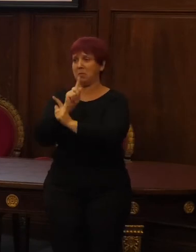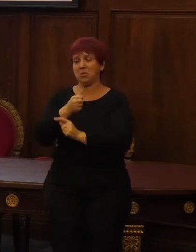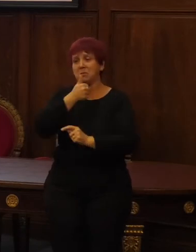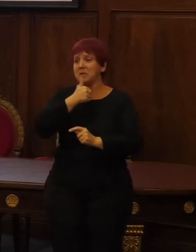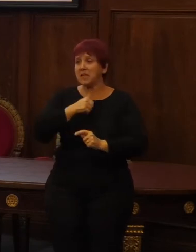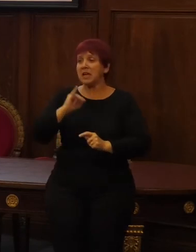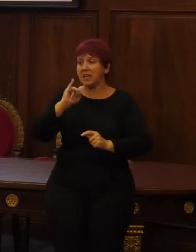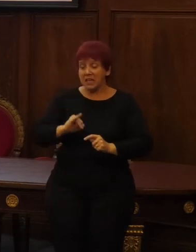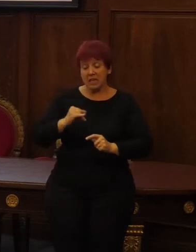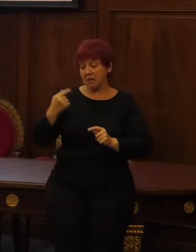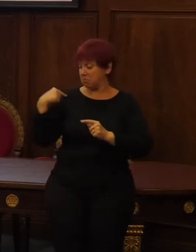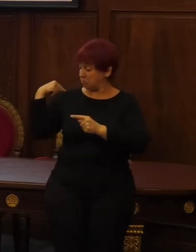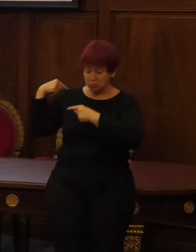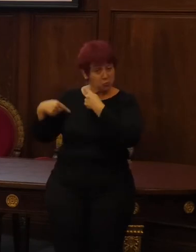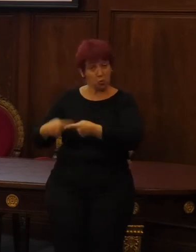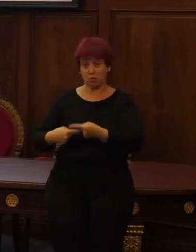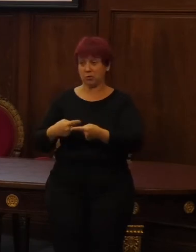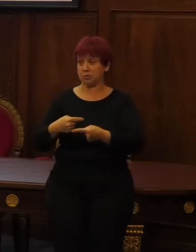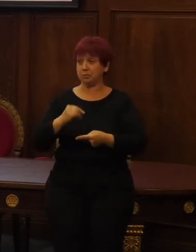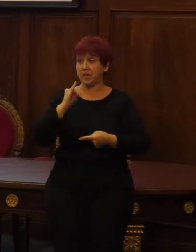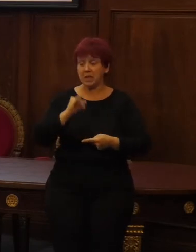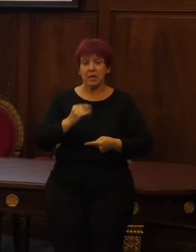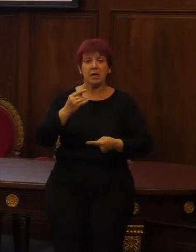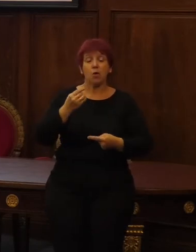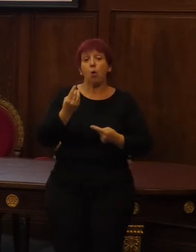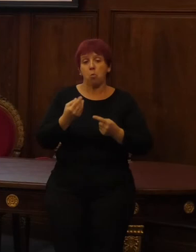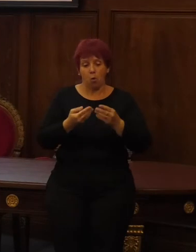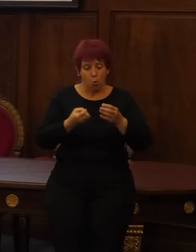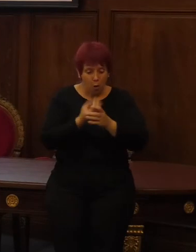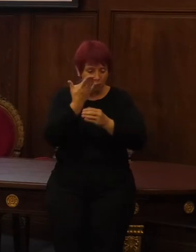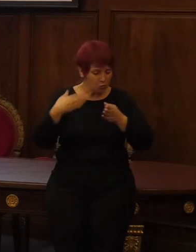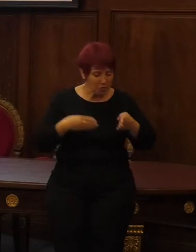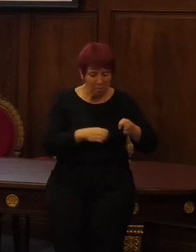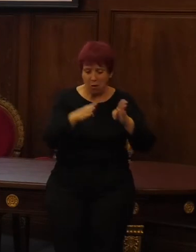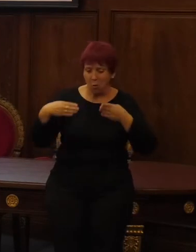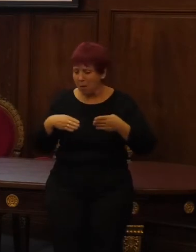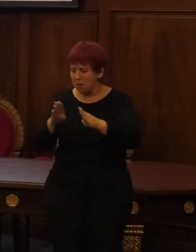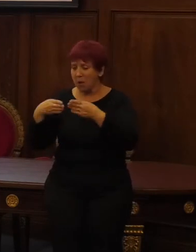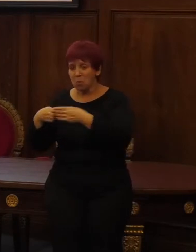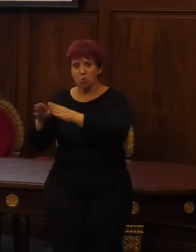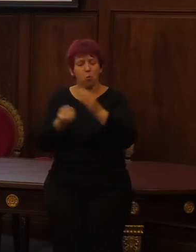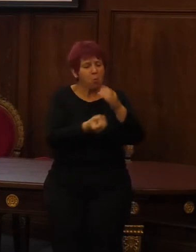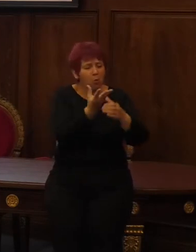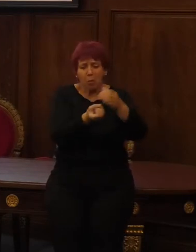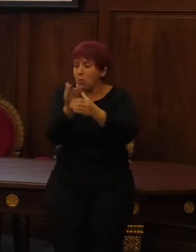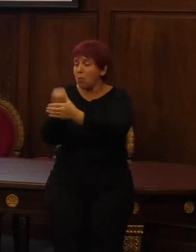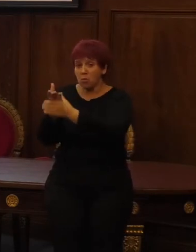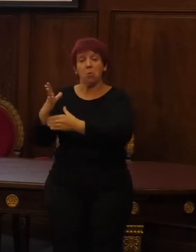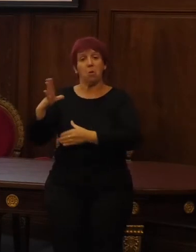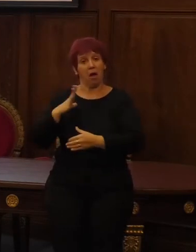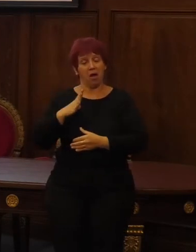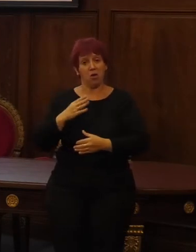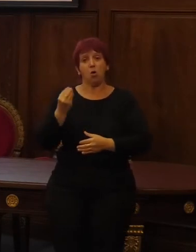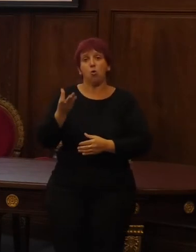conservadores y autoritarios, desanda caminos e instala modos fascistas de relacionamiento que